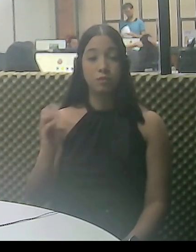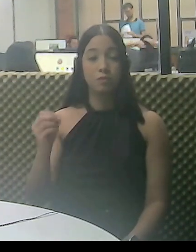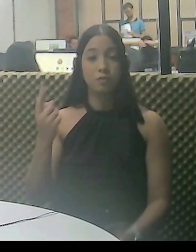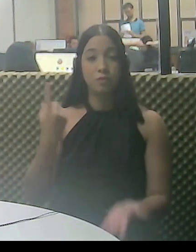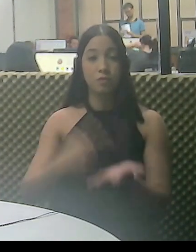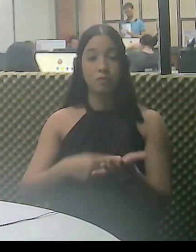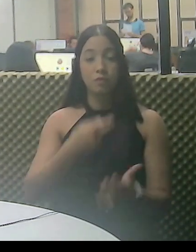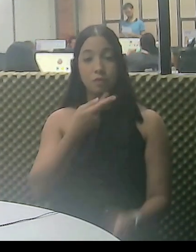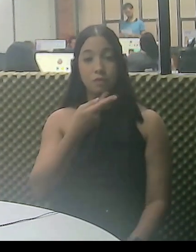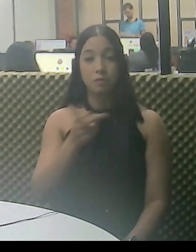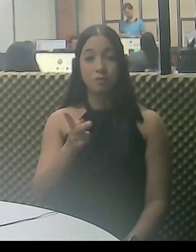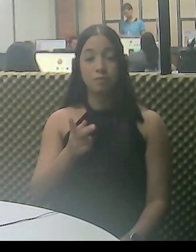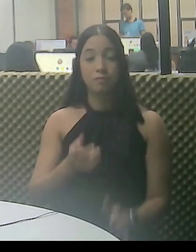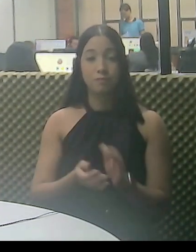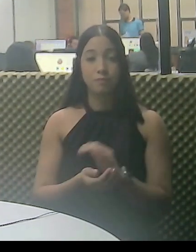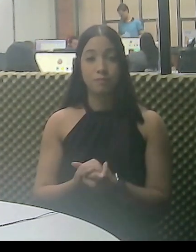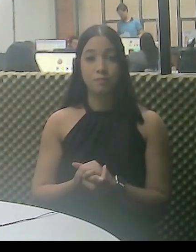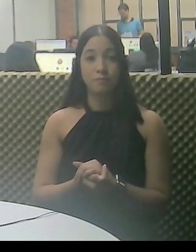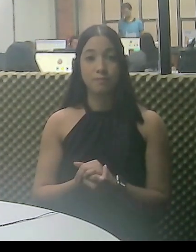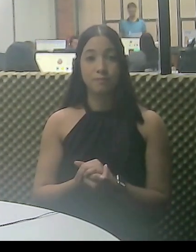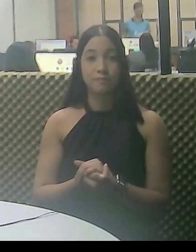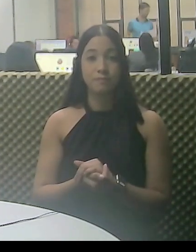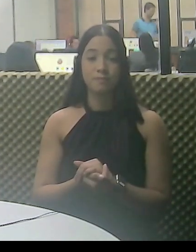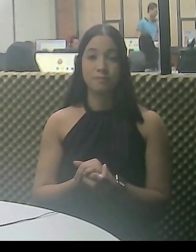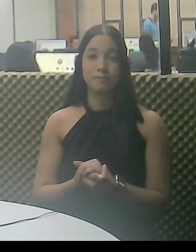34-3239-6700 e agendar a sua visita.